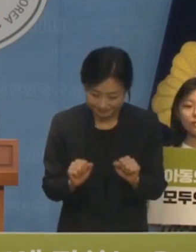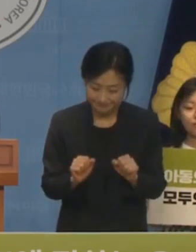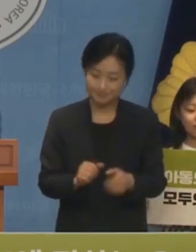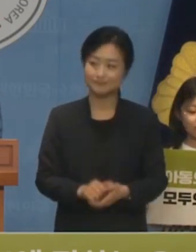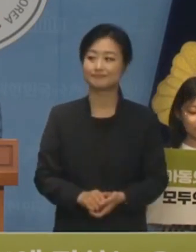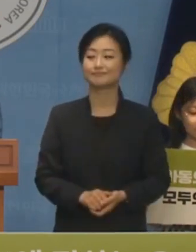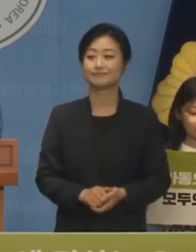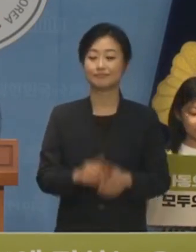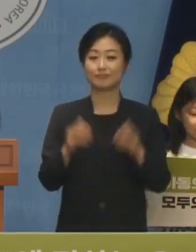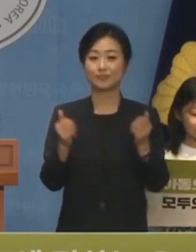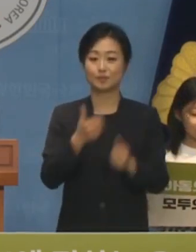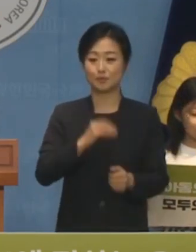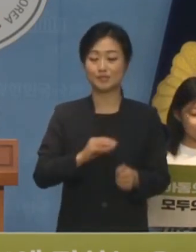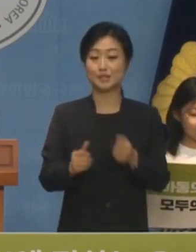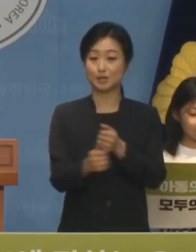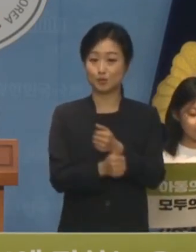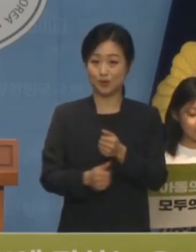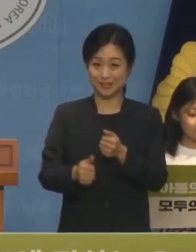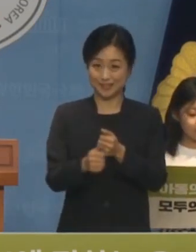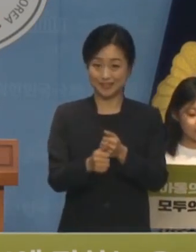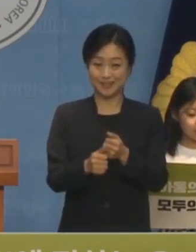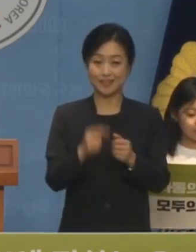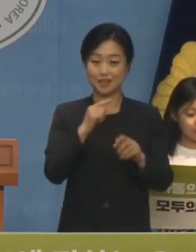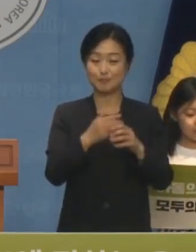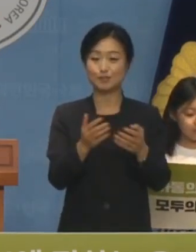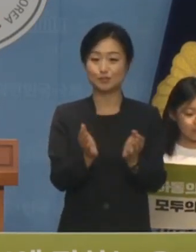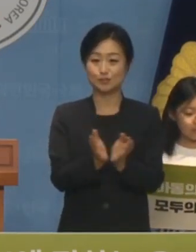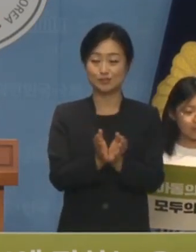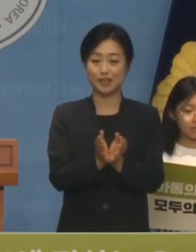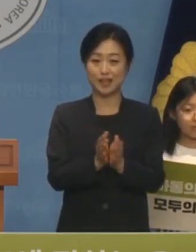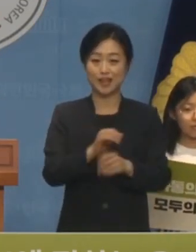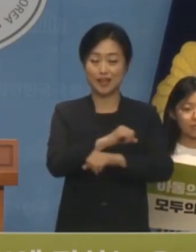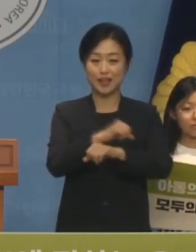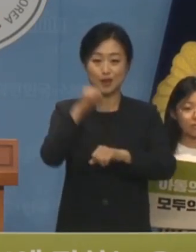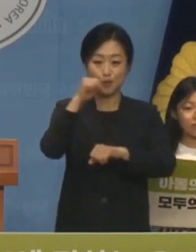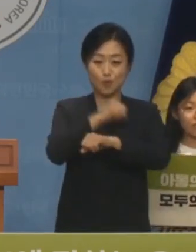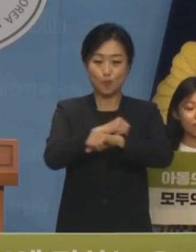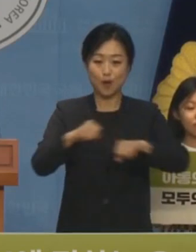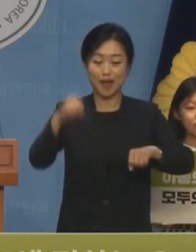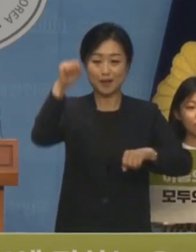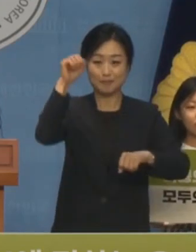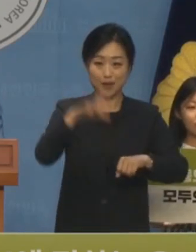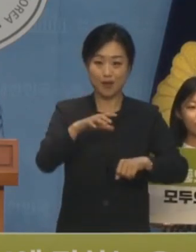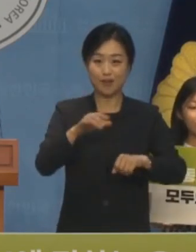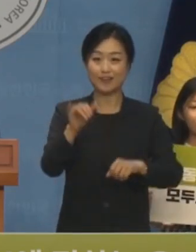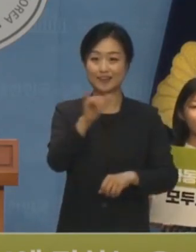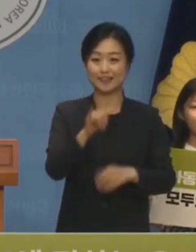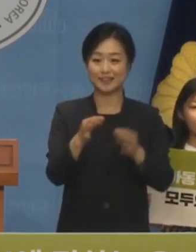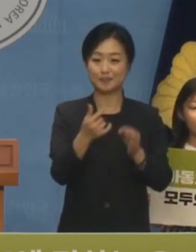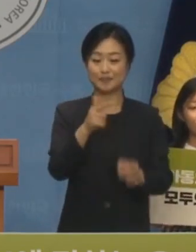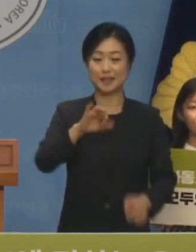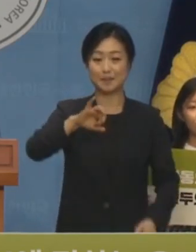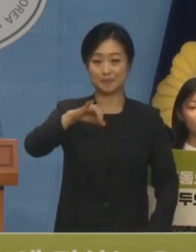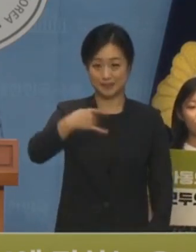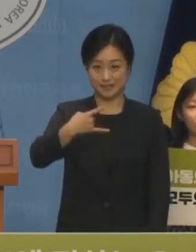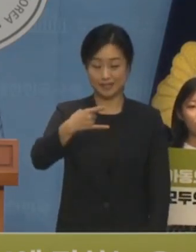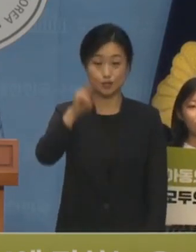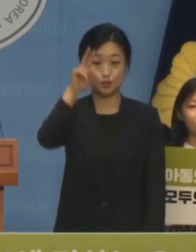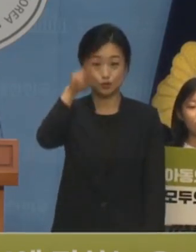안녕하십니까. 국회 보건복지위원회 더불어민주당 광명을 국회의원 김남희입니다.